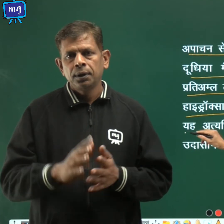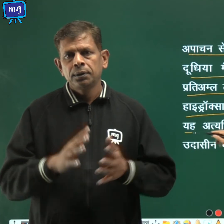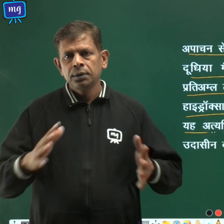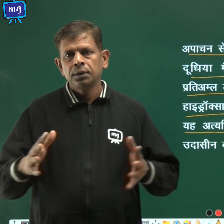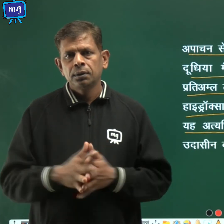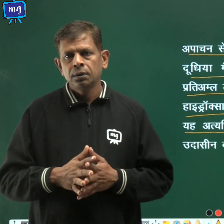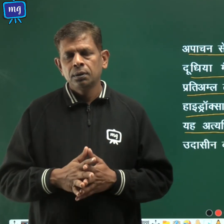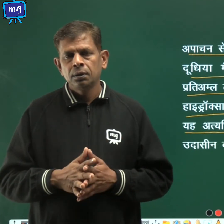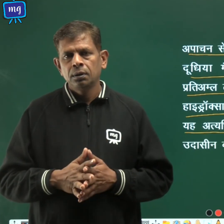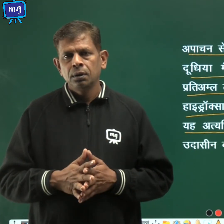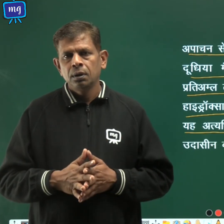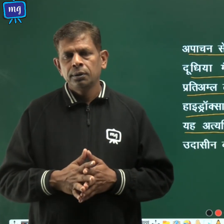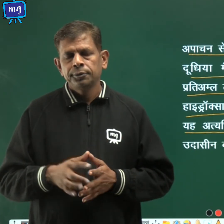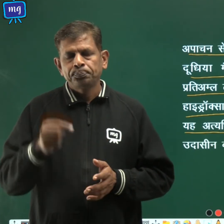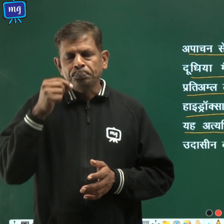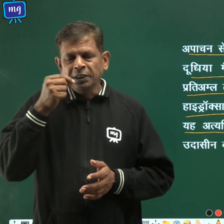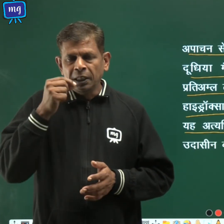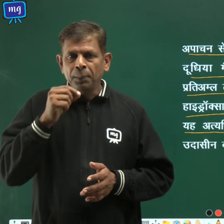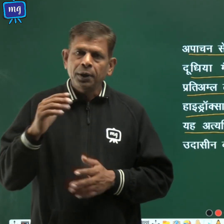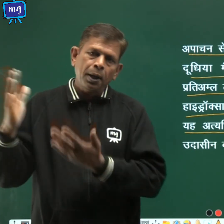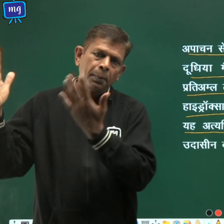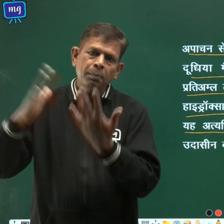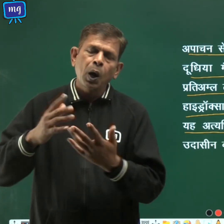अत्यधिक अम्ल के प्रभाव को